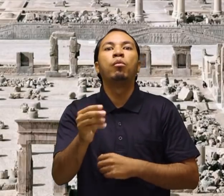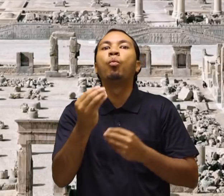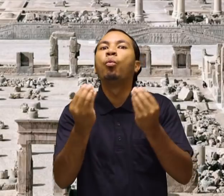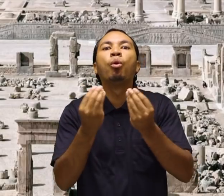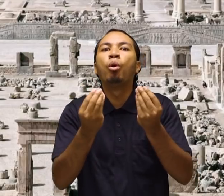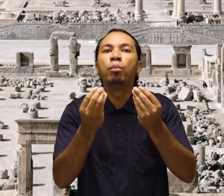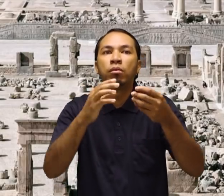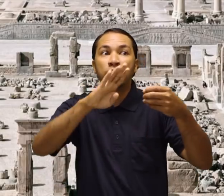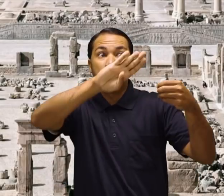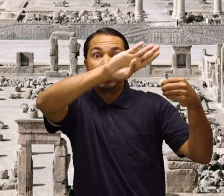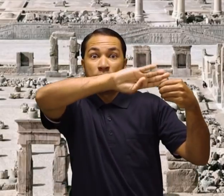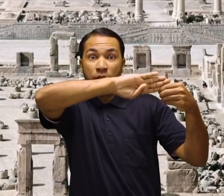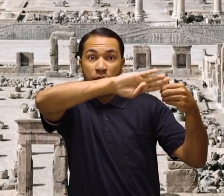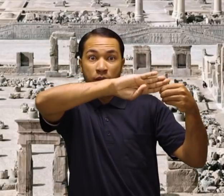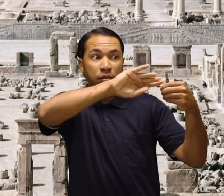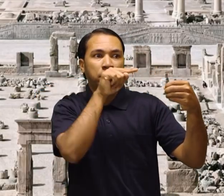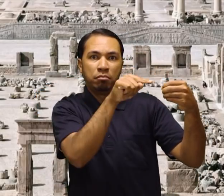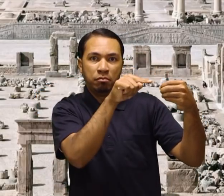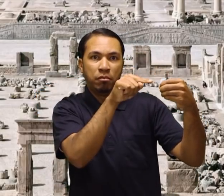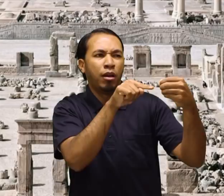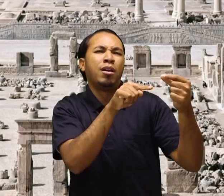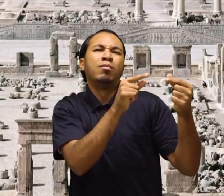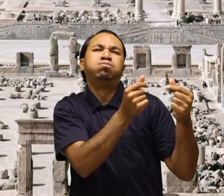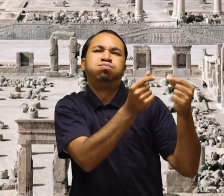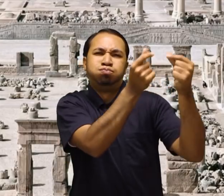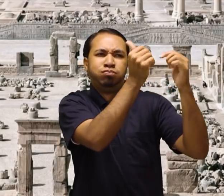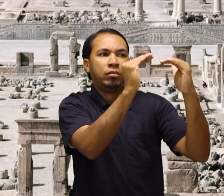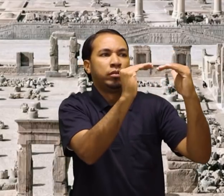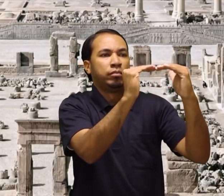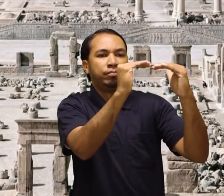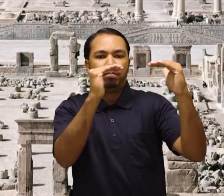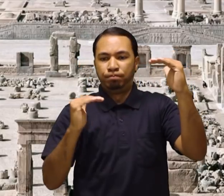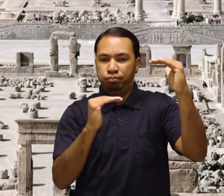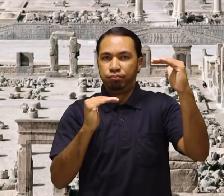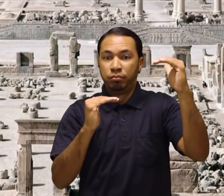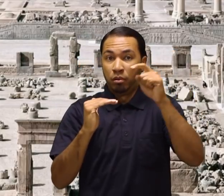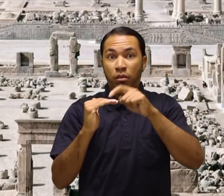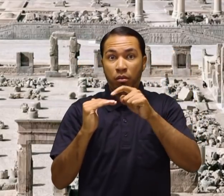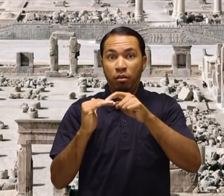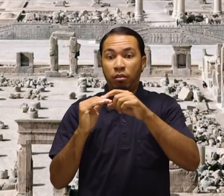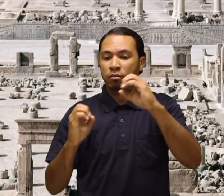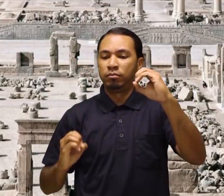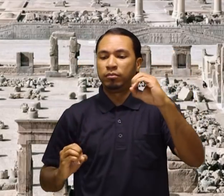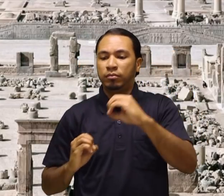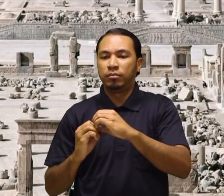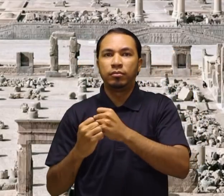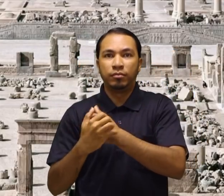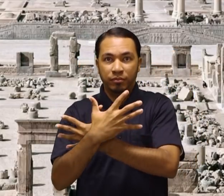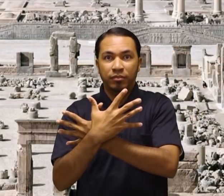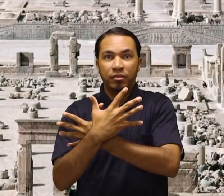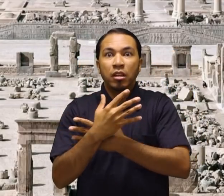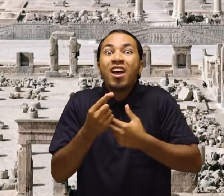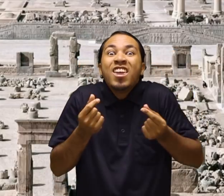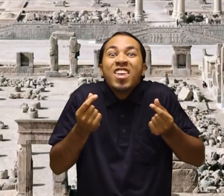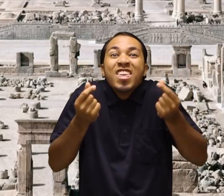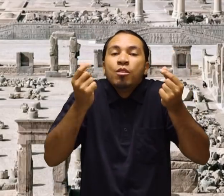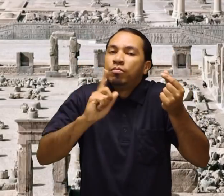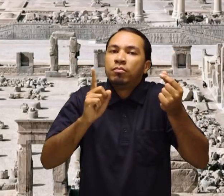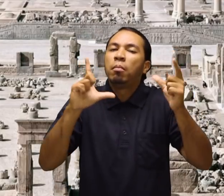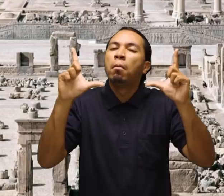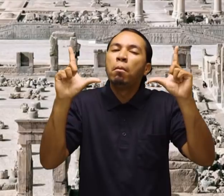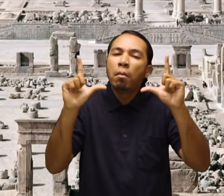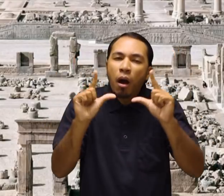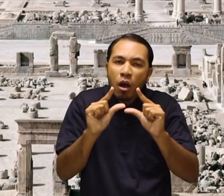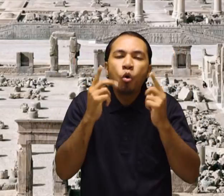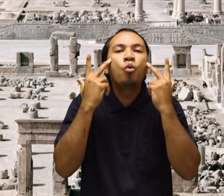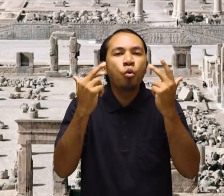que continuou a reinar após Babilônia, porém era um pouco menos afortunado que a Babilônia,